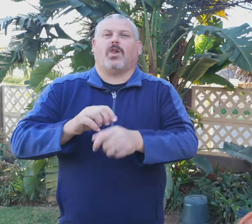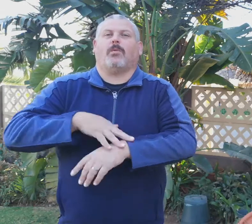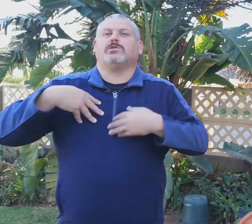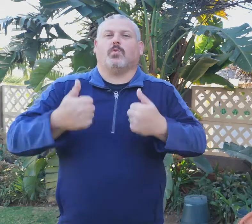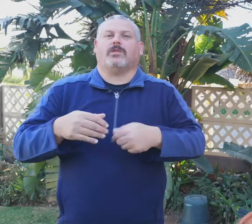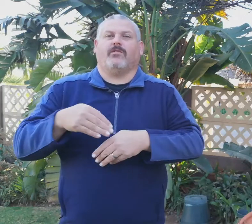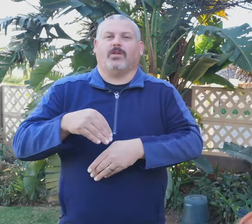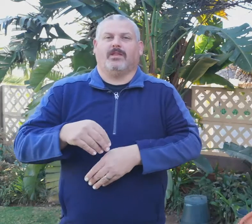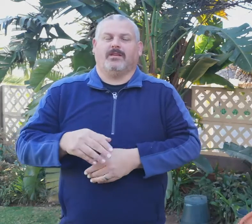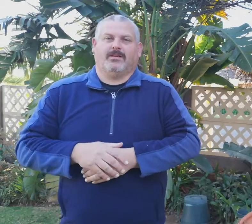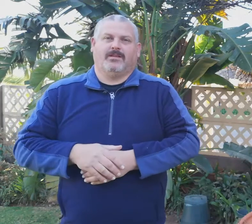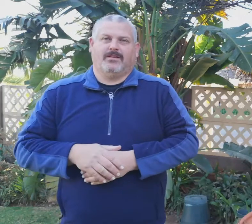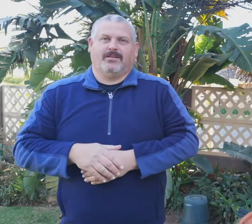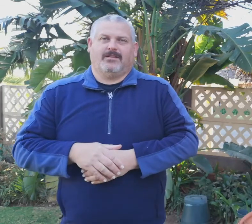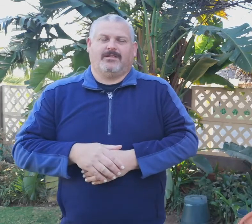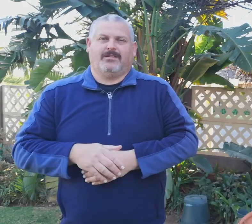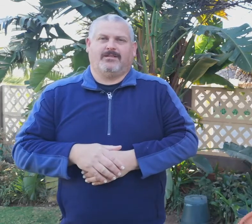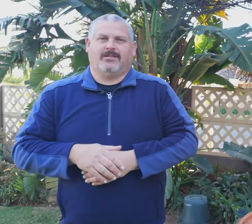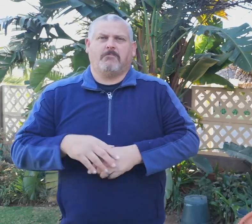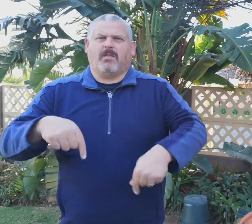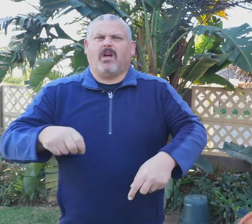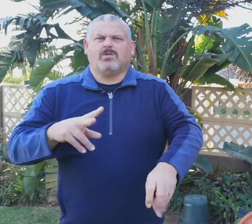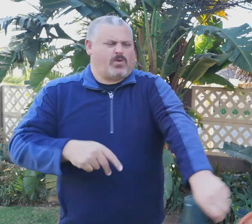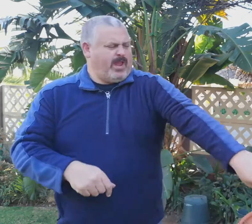om gestoond te word. Maar nou is oké.